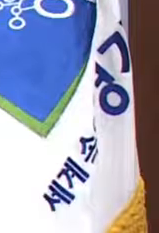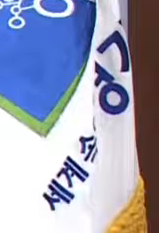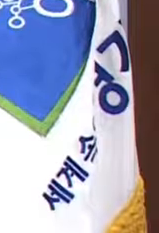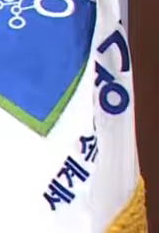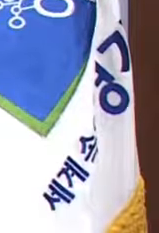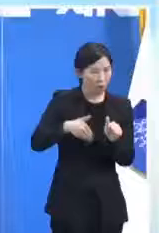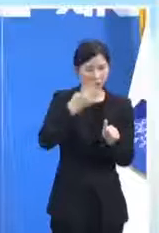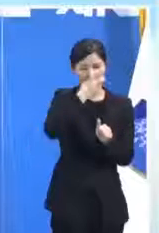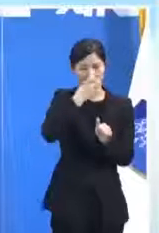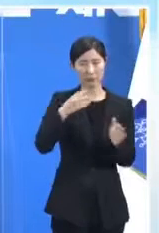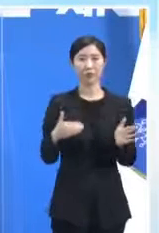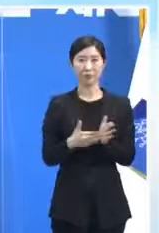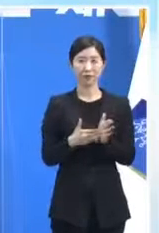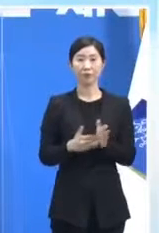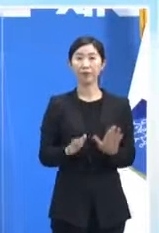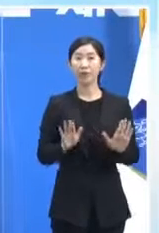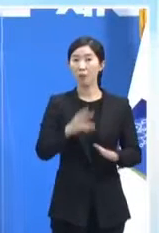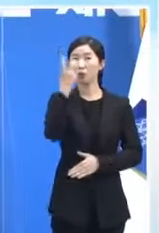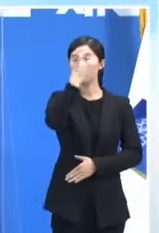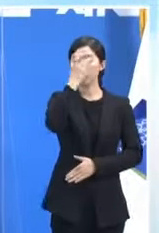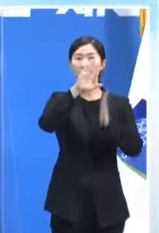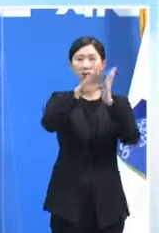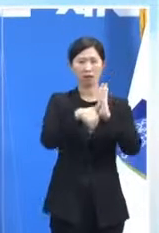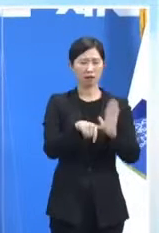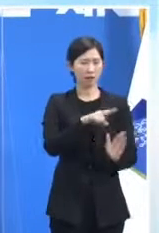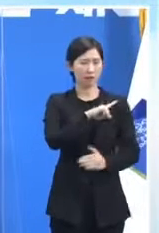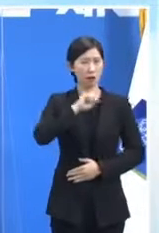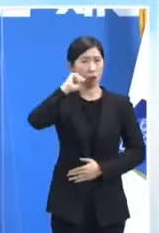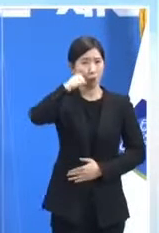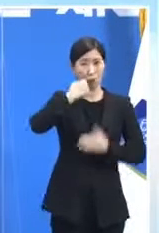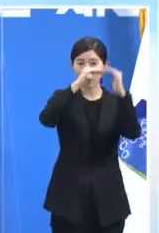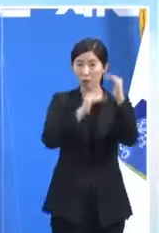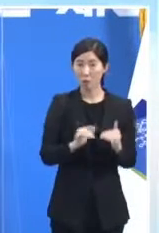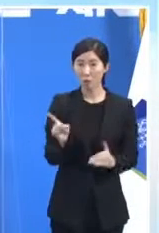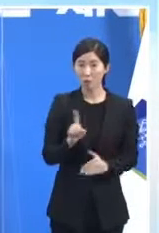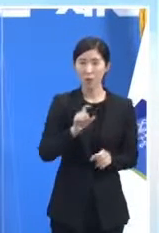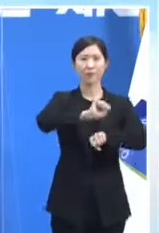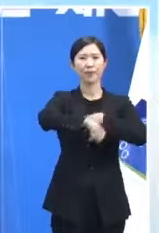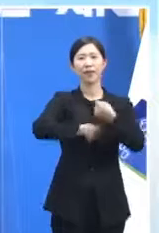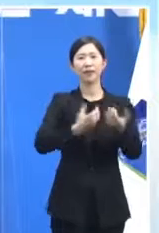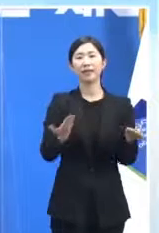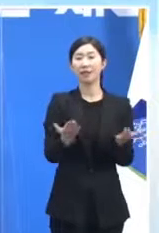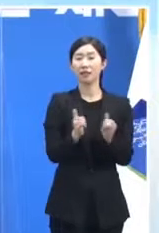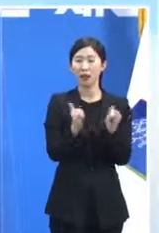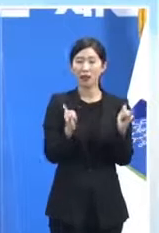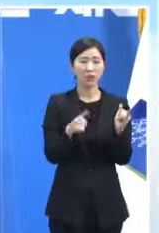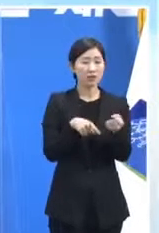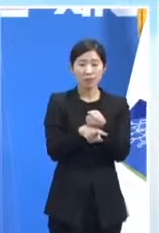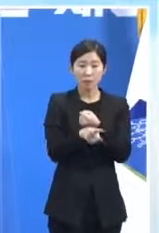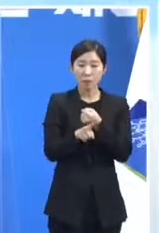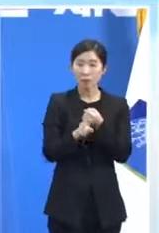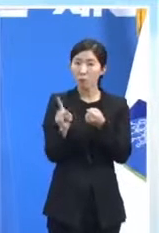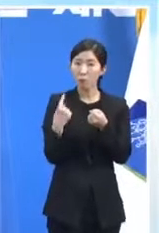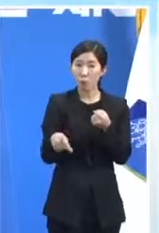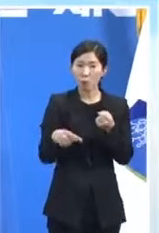진행하였습니다. 이번 실태 조사에 있어 가장 어려웠던 부분이 프리랜서에 대한 정의 부분이었습니다.